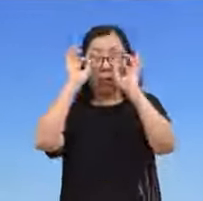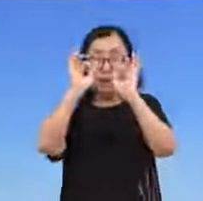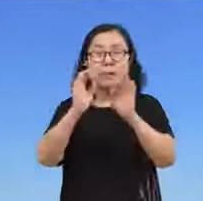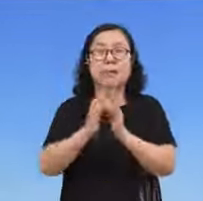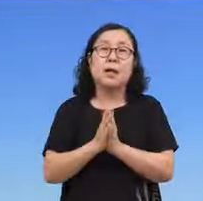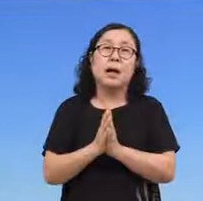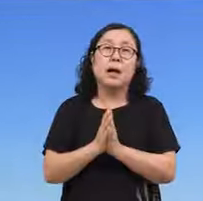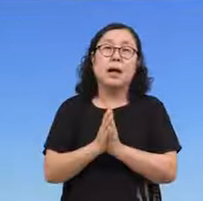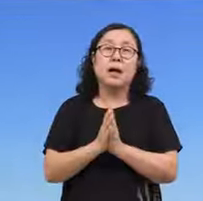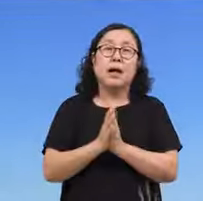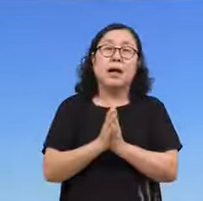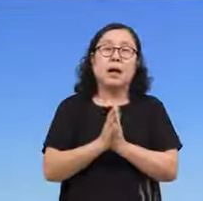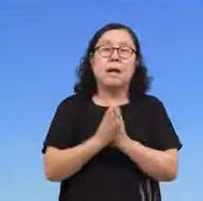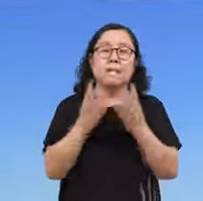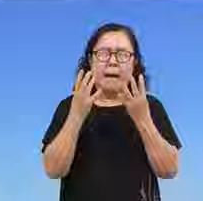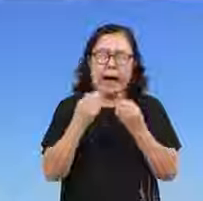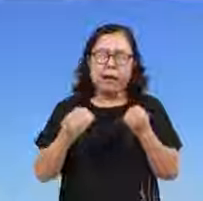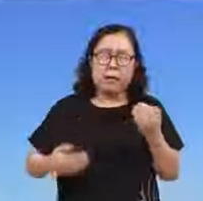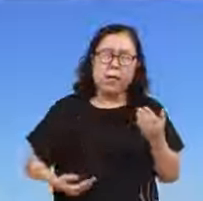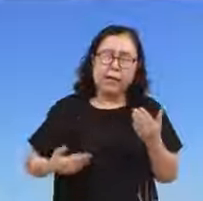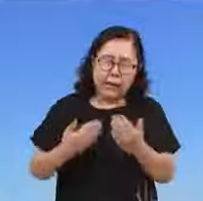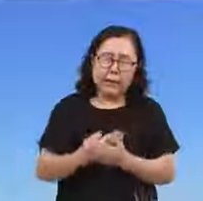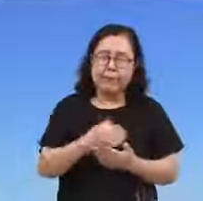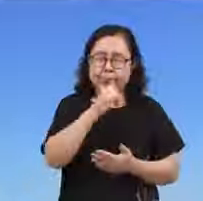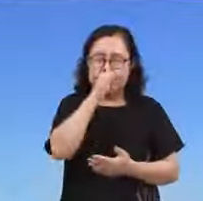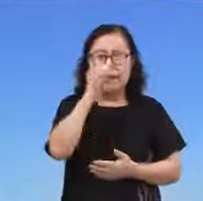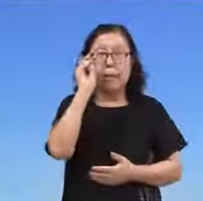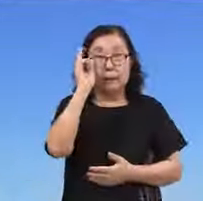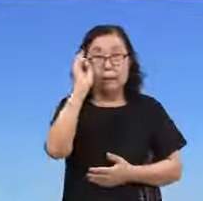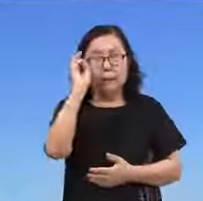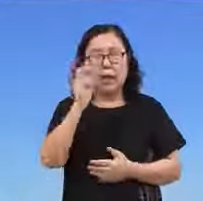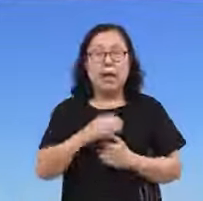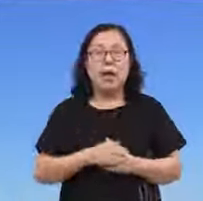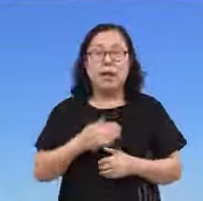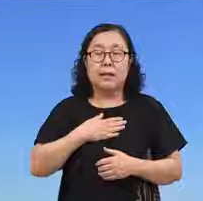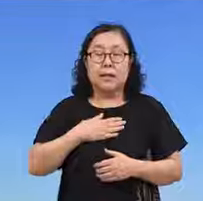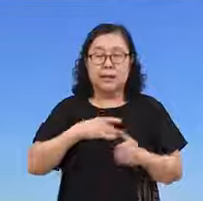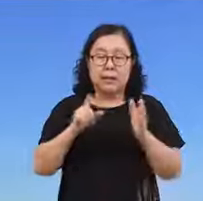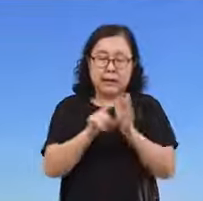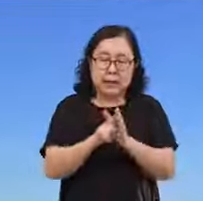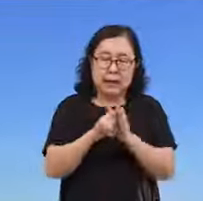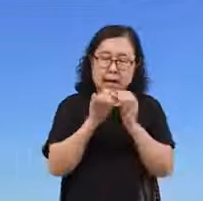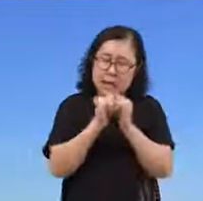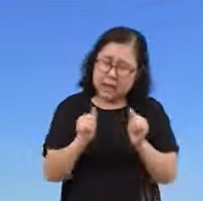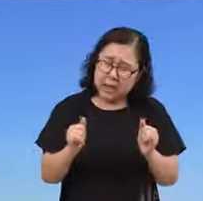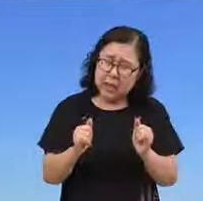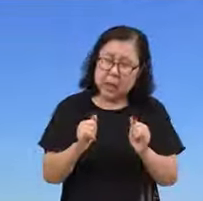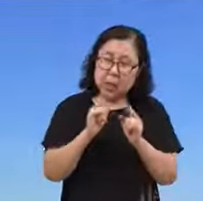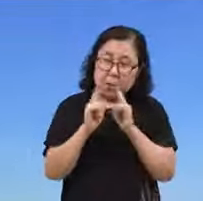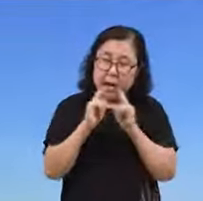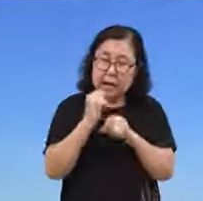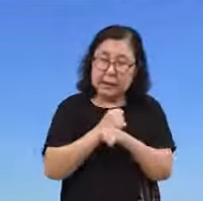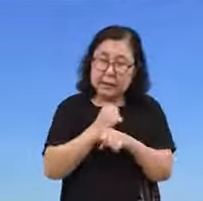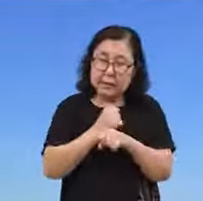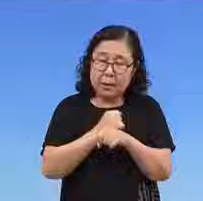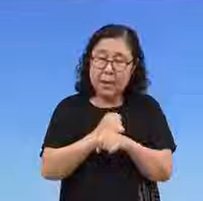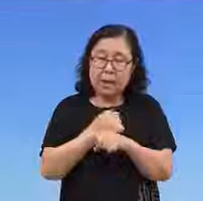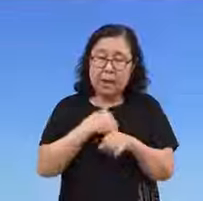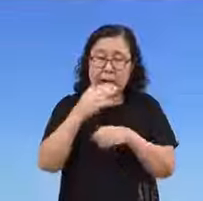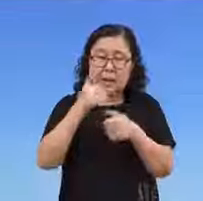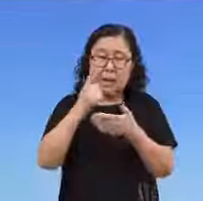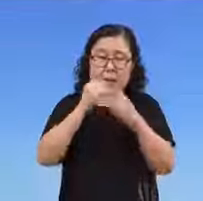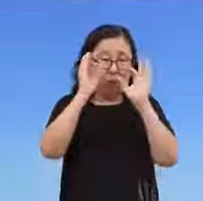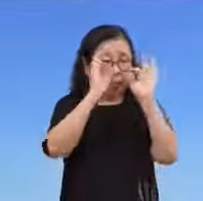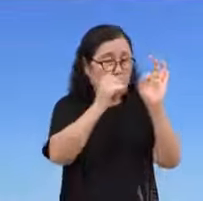임재를 경험하면서 참 내가 신앙인이라고 하면서 나는 늘 그 하나님이 보이지 않고